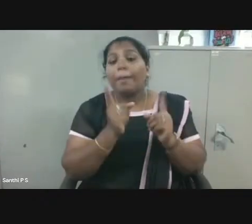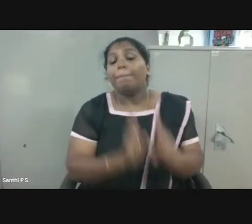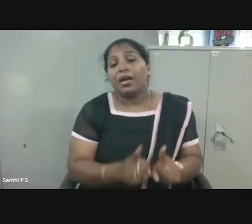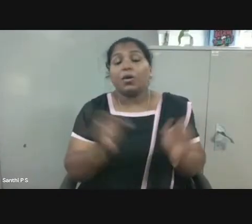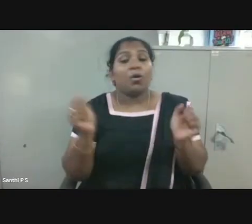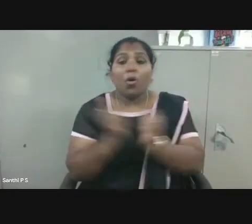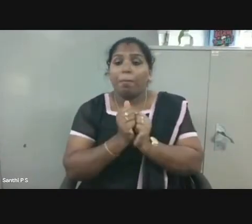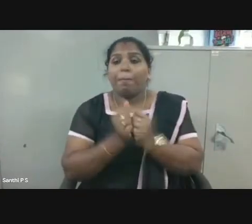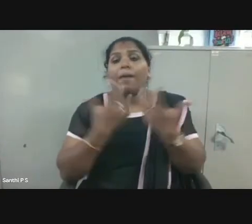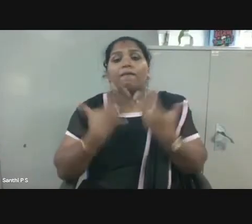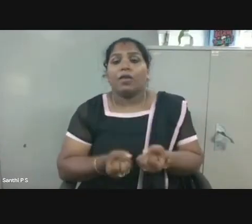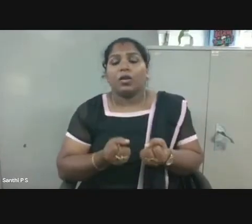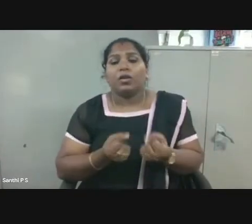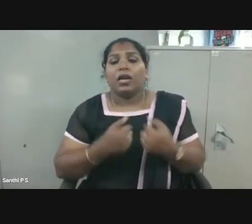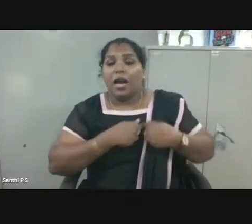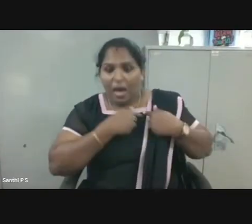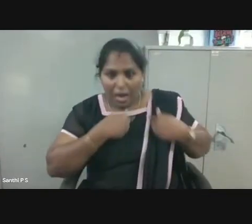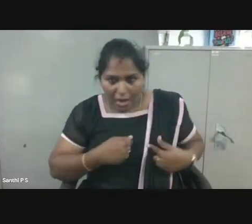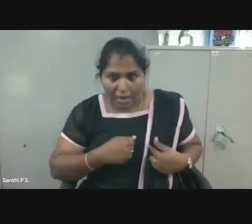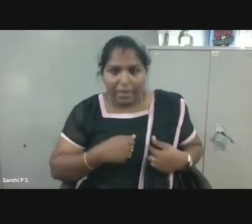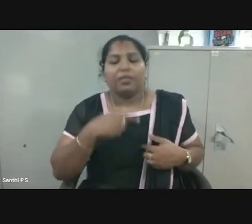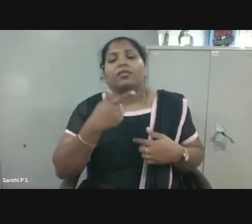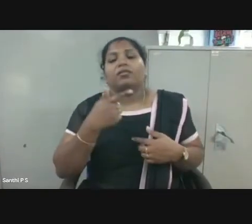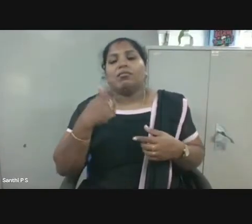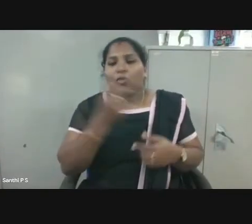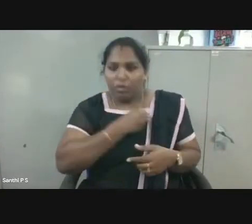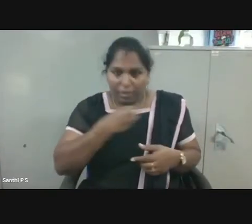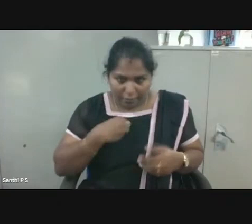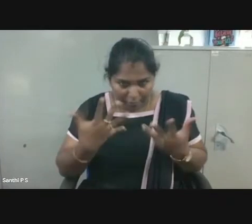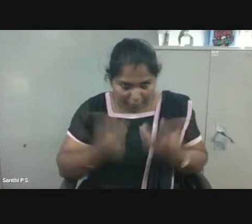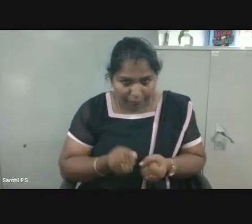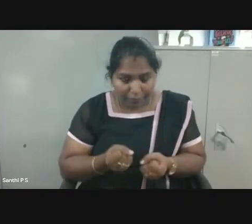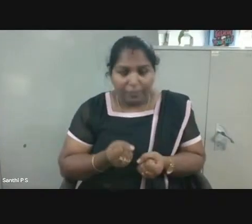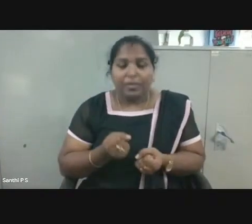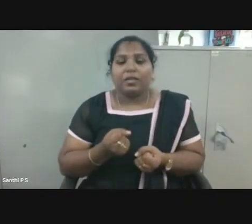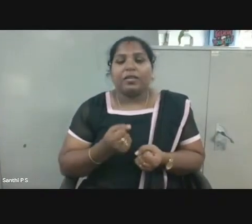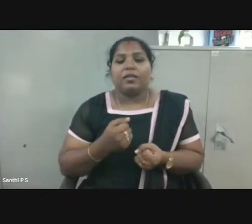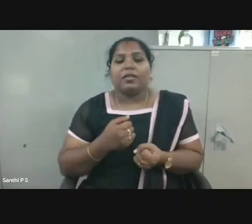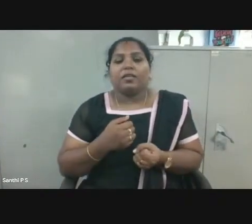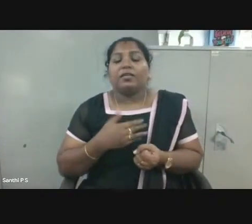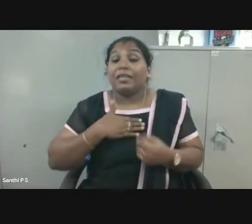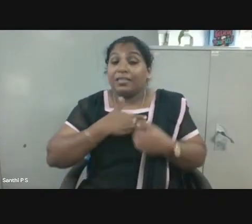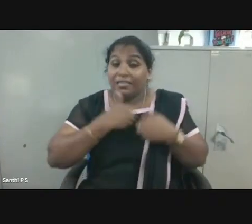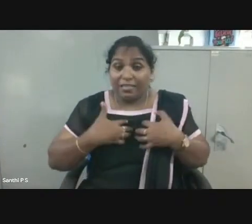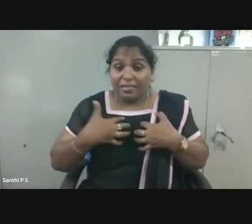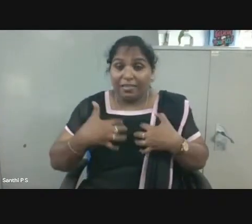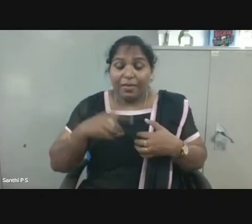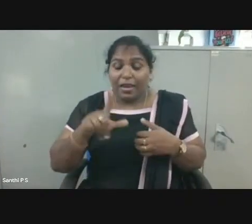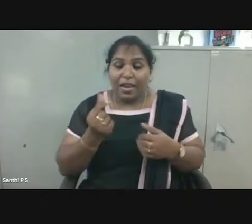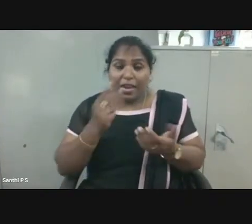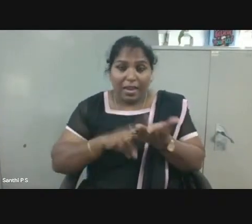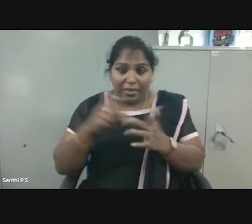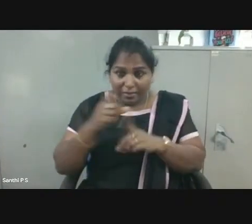കൂടെ നമുക്ക് അവരുടെ ഹാർട്ടിനെ ബാധിക്കുമ്പോൾ കാർഡിയോളജിസ്റ്റിന്റെ സഹായം വേണം. നെഞ്ചിന്റെ മസിലിനെ ബാധിക്കുമ്പോൾ ചെസ്റ്റിന്റെ ഫിസിഷ്യൻ, അതായത്